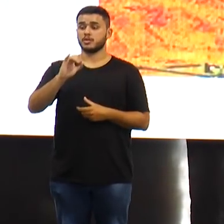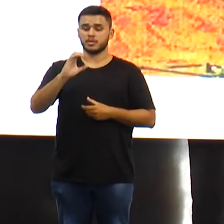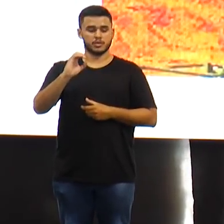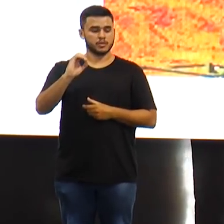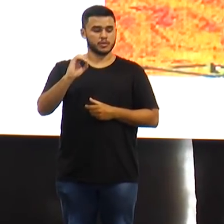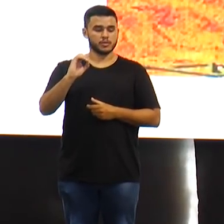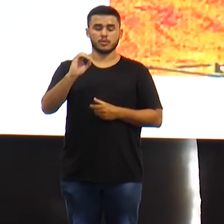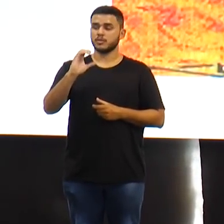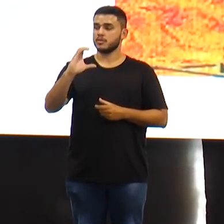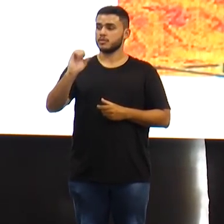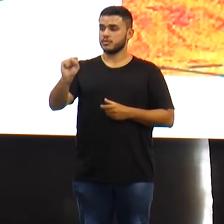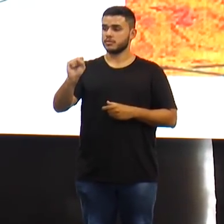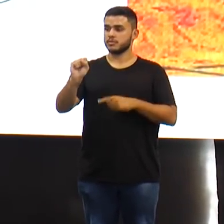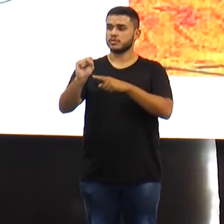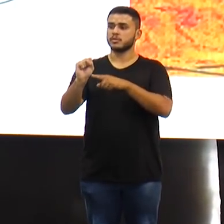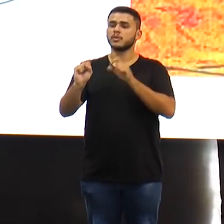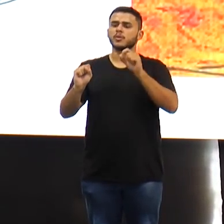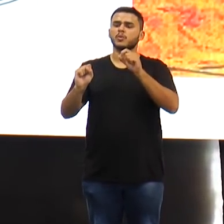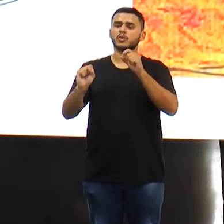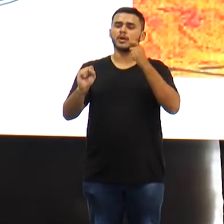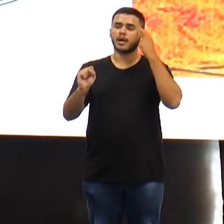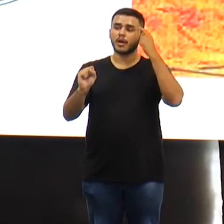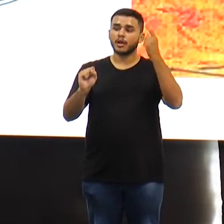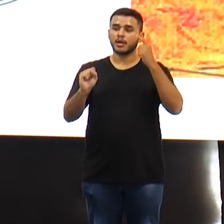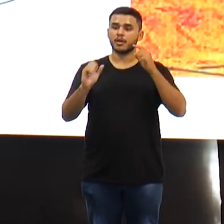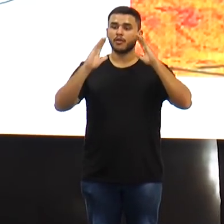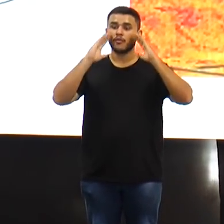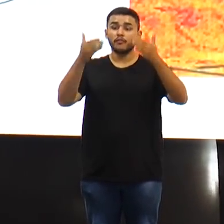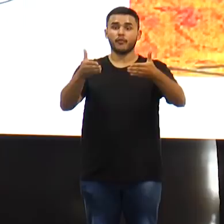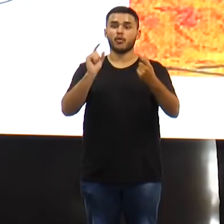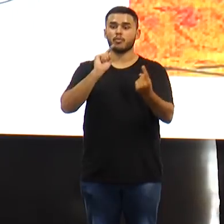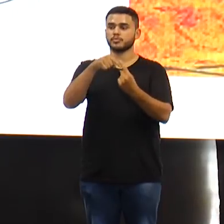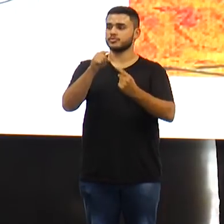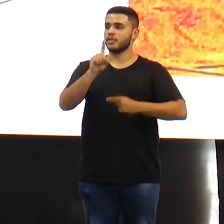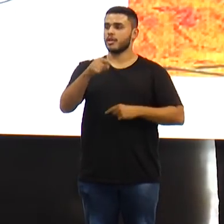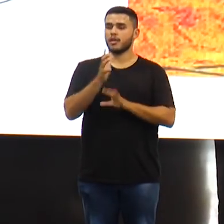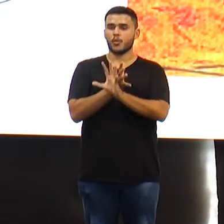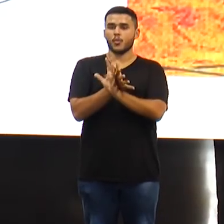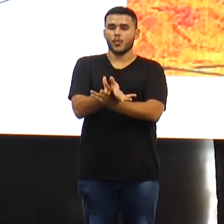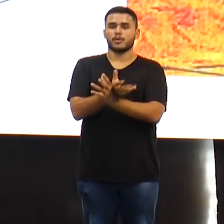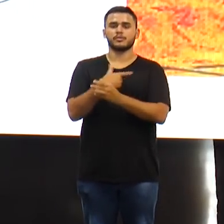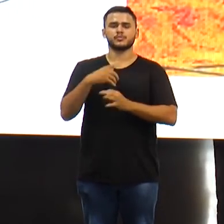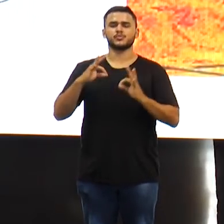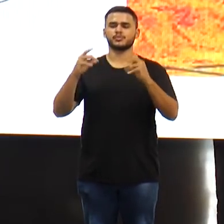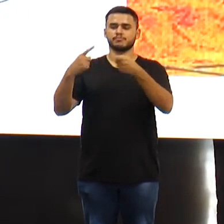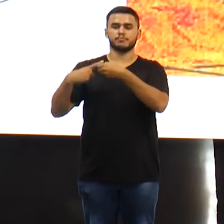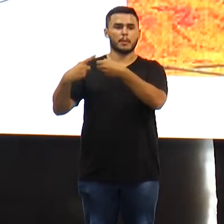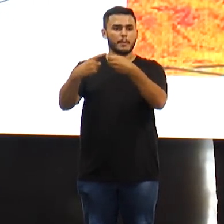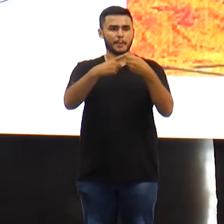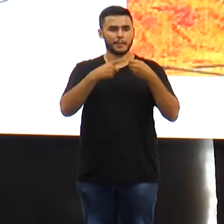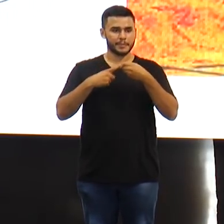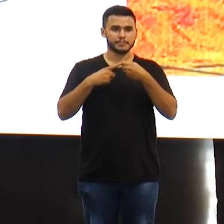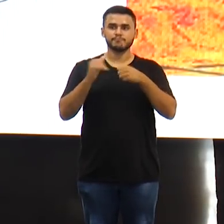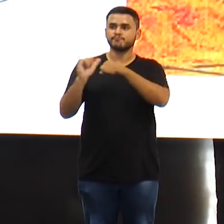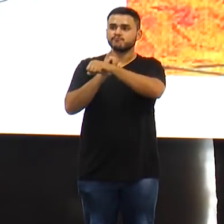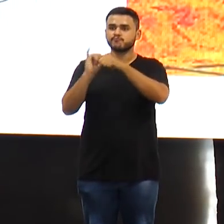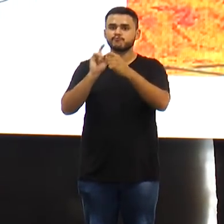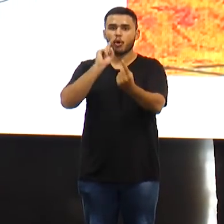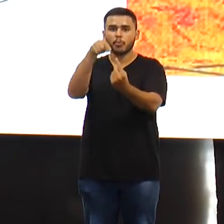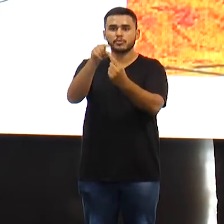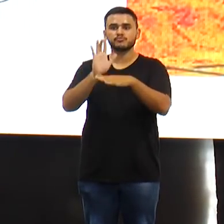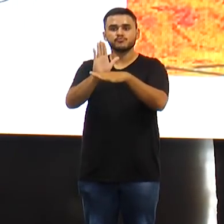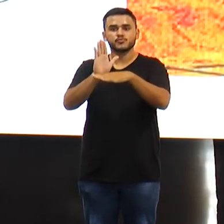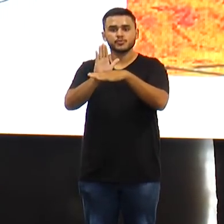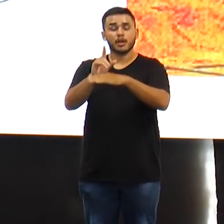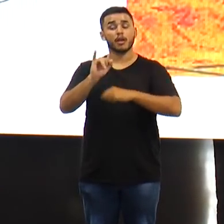de Obras contra a Seca, governo de Nilo Peçanha. O IOCS,